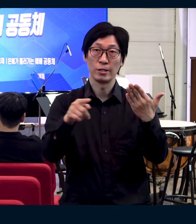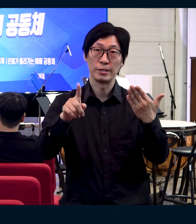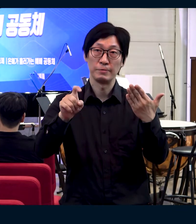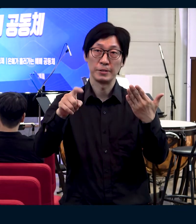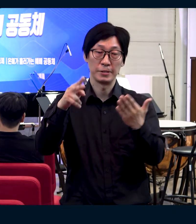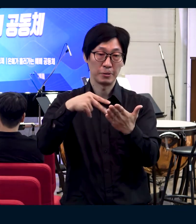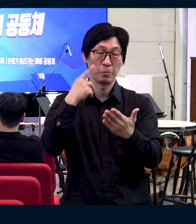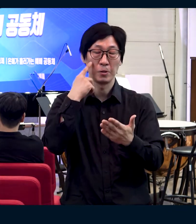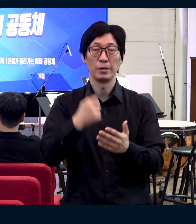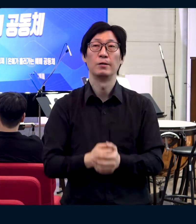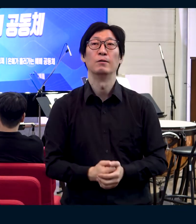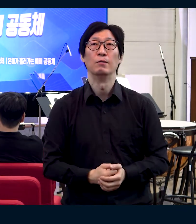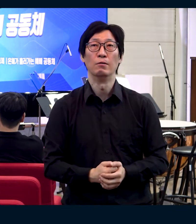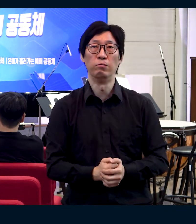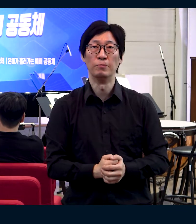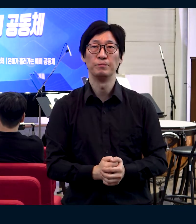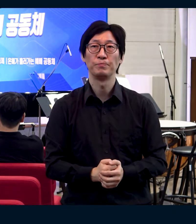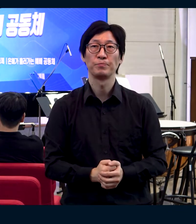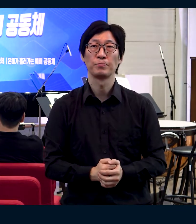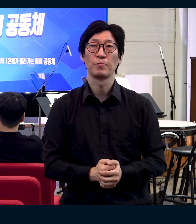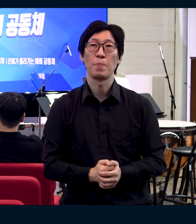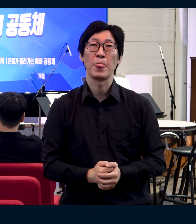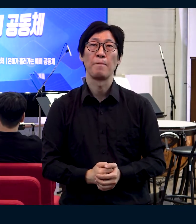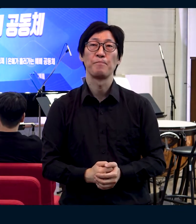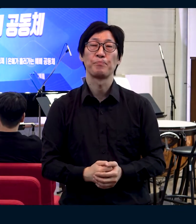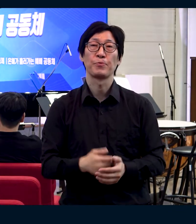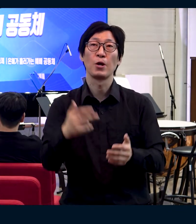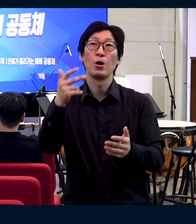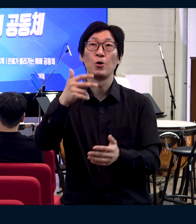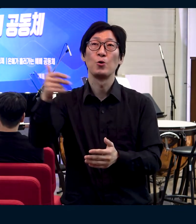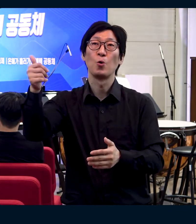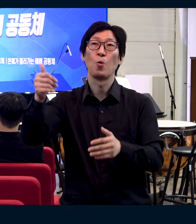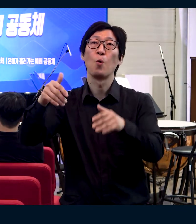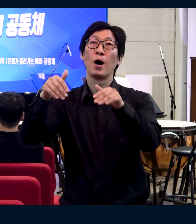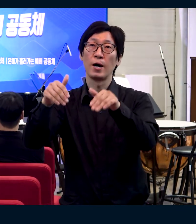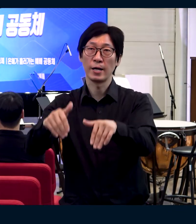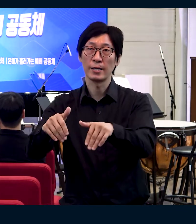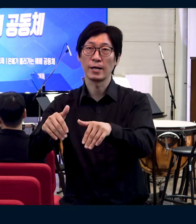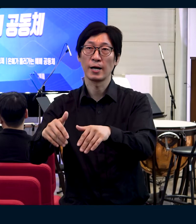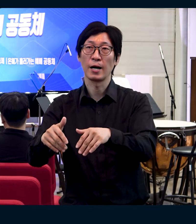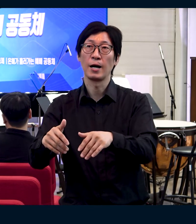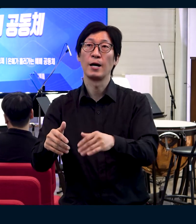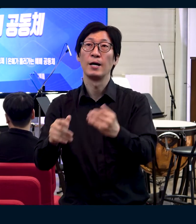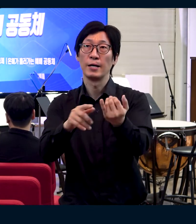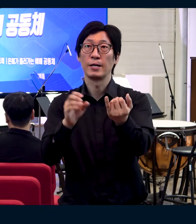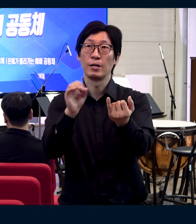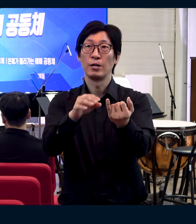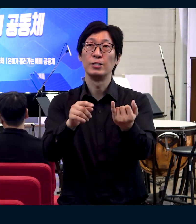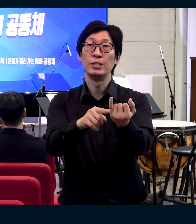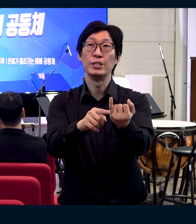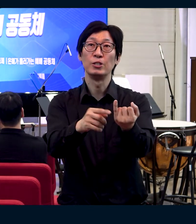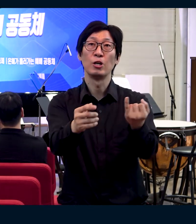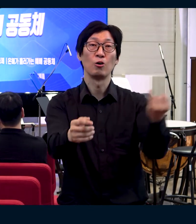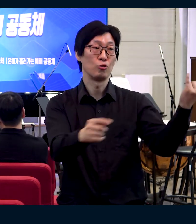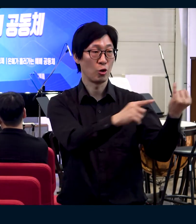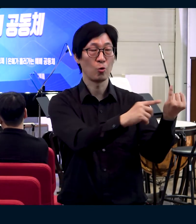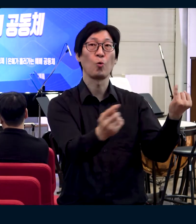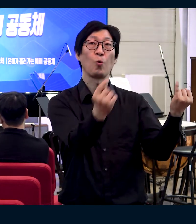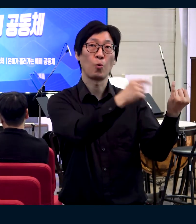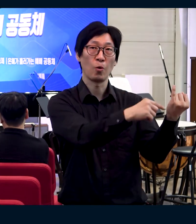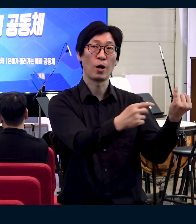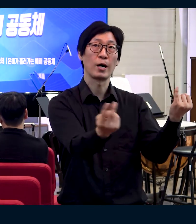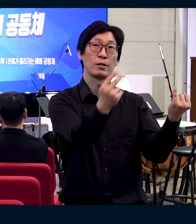9절부터 11절까지 말씀을 함께 읽도록 하겠습니다. 9절로 11절 같이 읽습니다. 여호와의 사자가 그에게 이르되